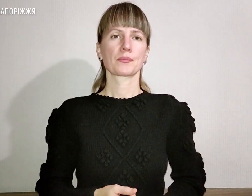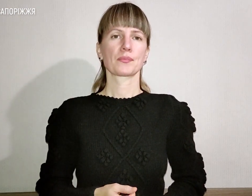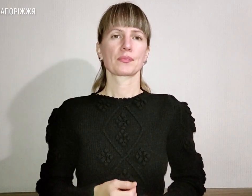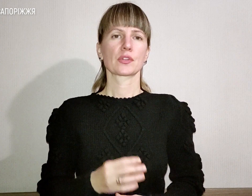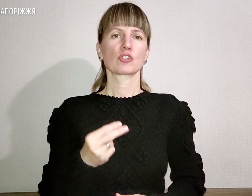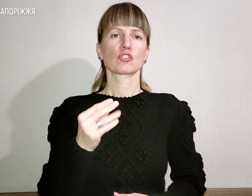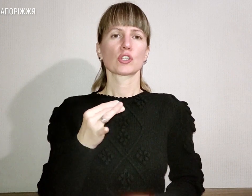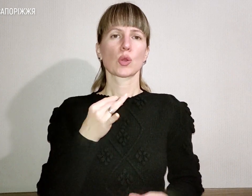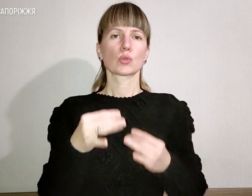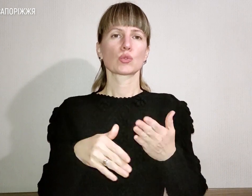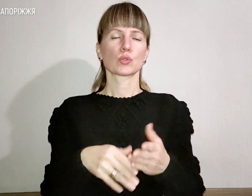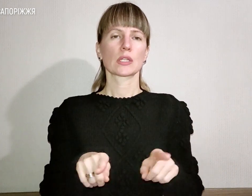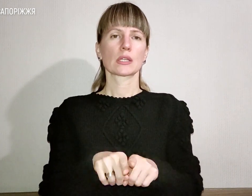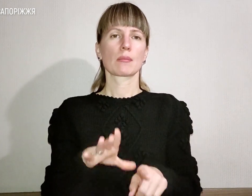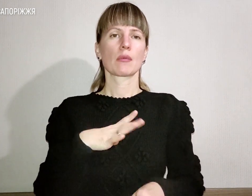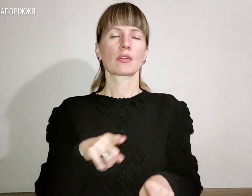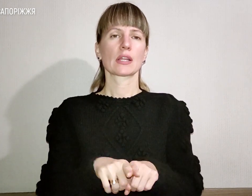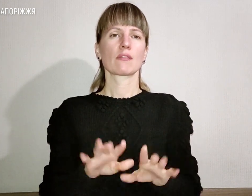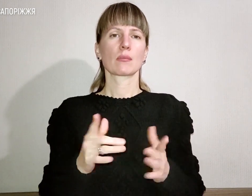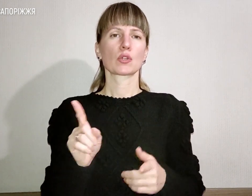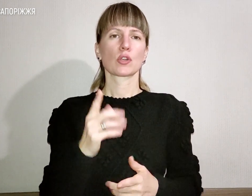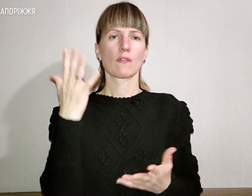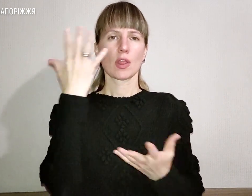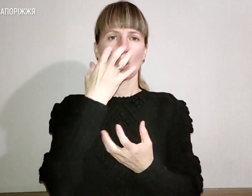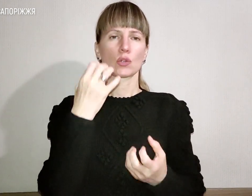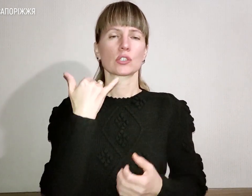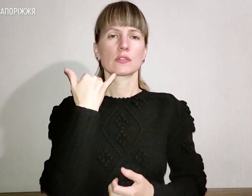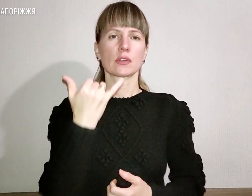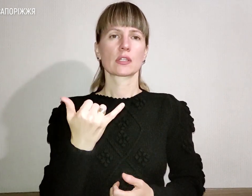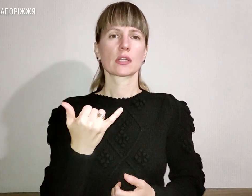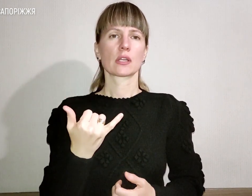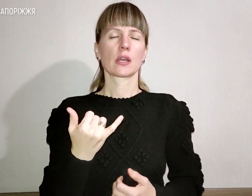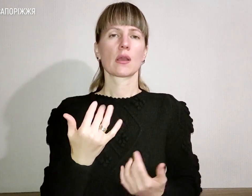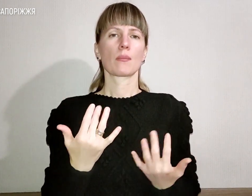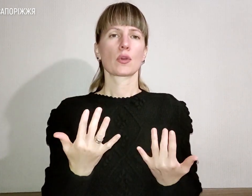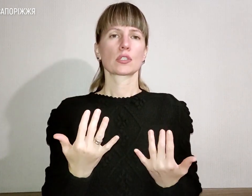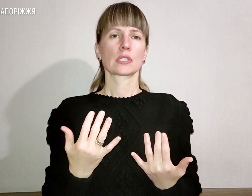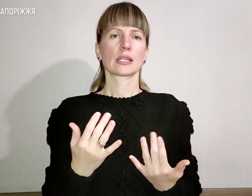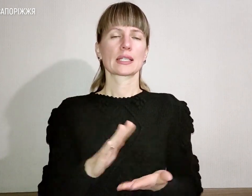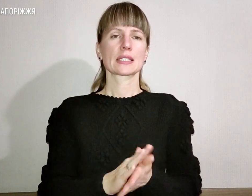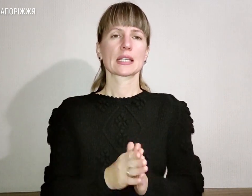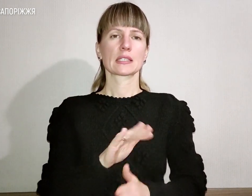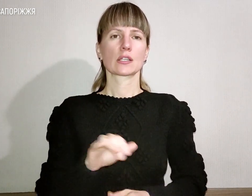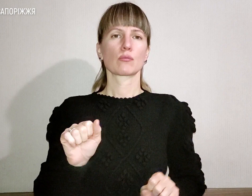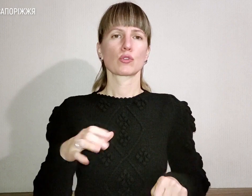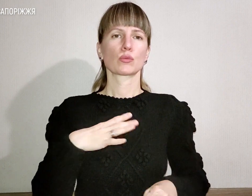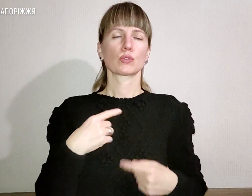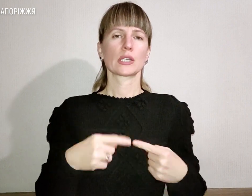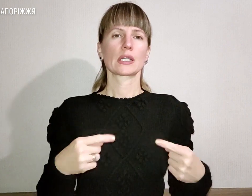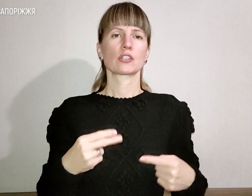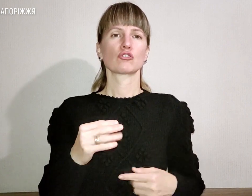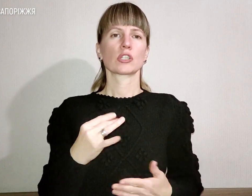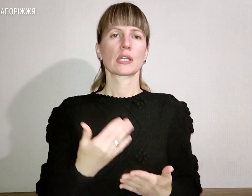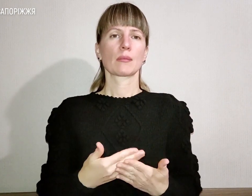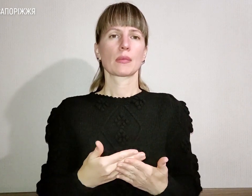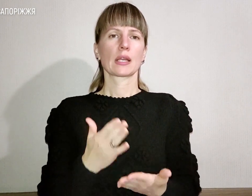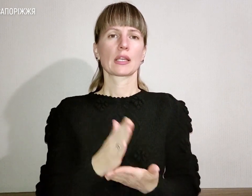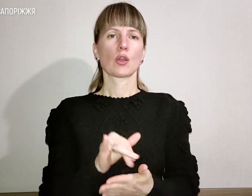консультуєте також, і бувають такі випадки, що і вночі навіть звертаються, ну, бо скільки і стан дітей може бути різний, чи, наприклад, є у вас якісь такі, знаєте,